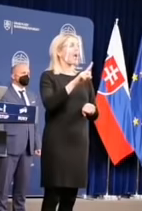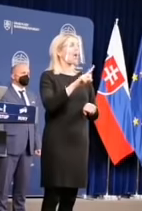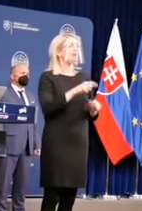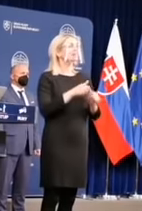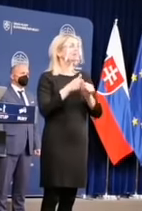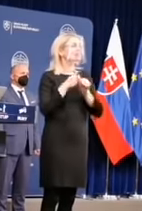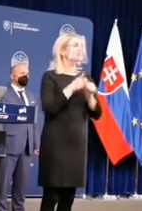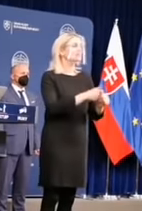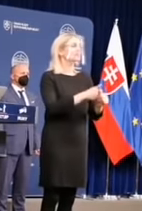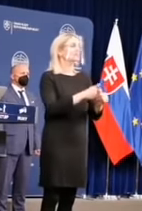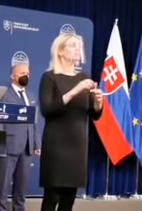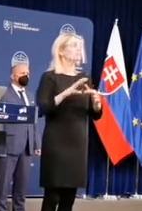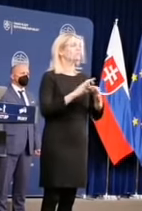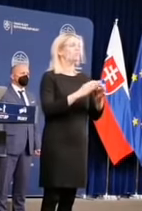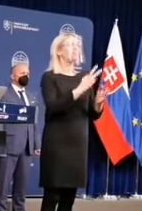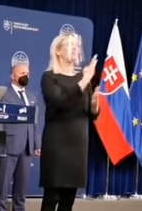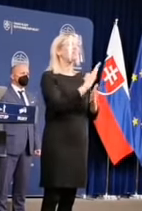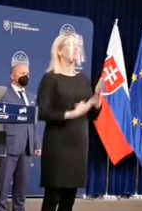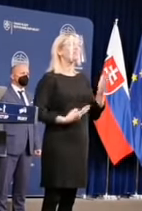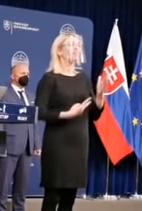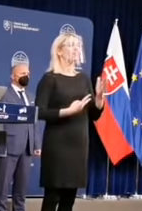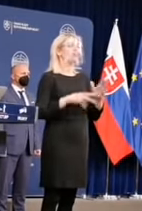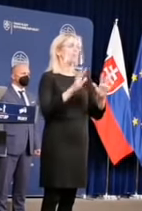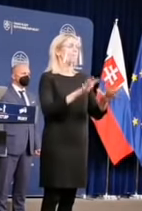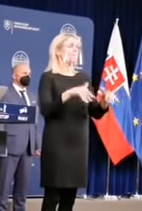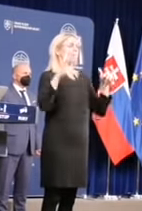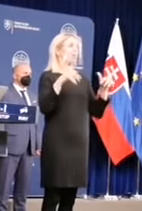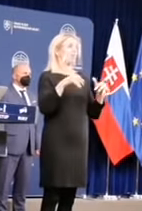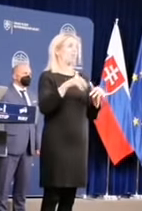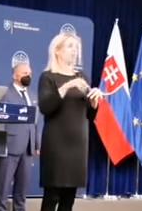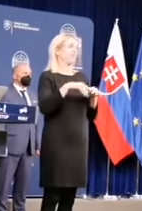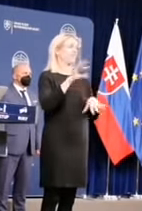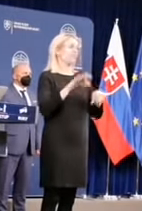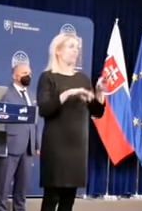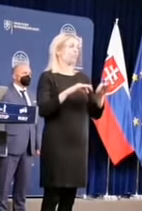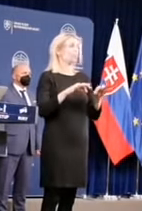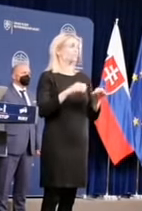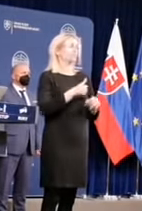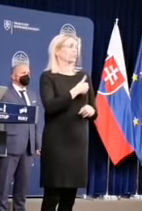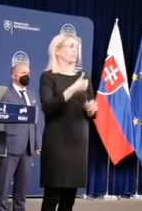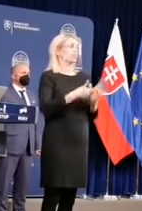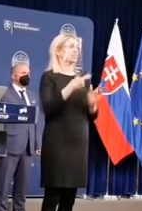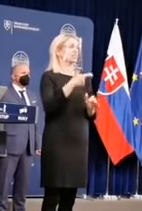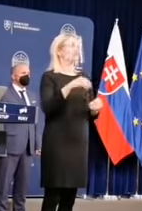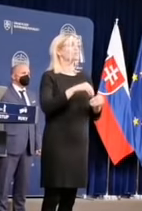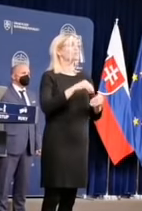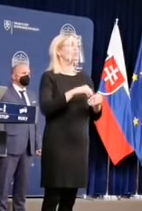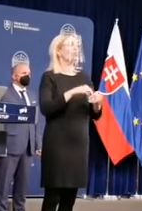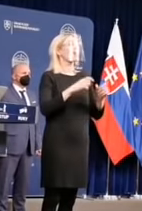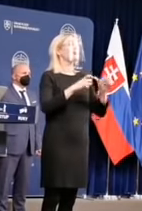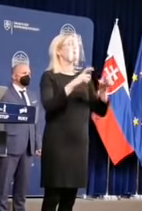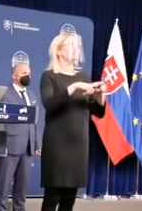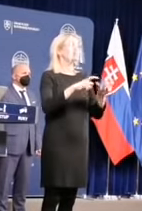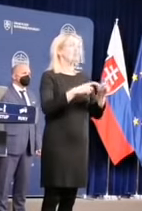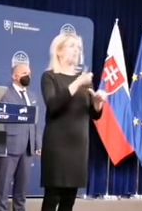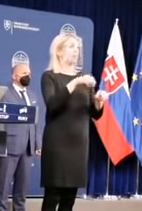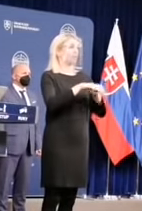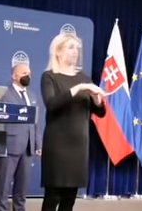na pôdorise výsledkov parlamentných volieb v roku 2020. To znamená, že strana SaS sa vzdá jedného